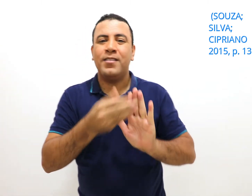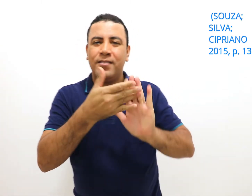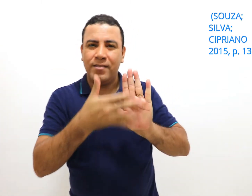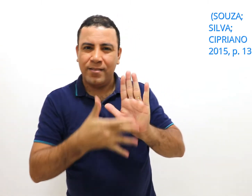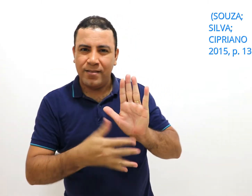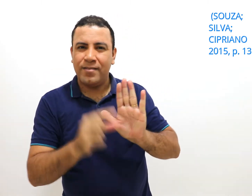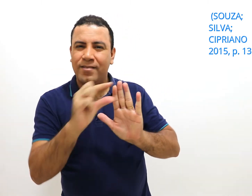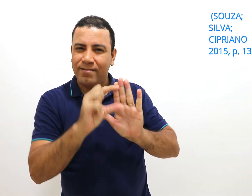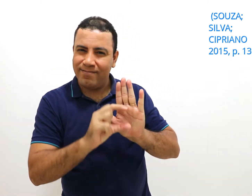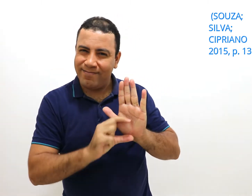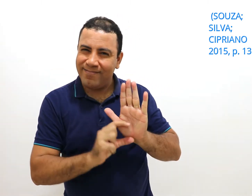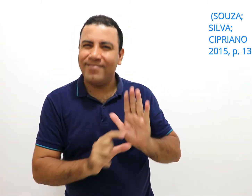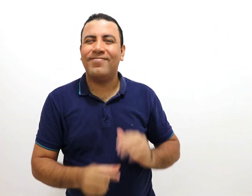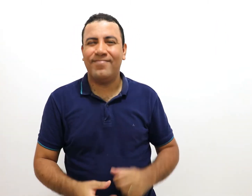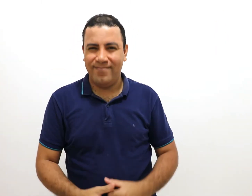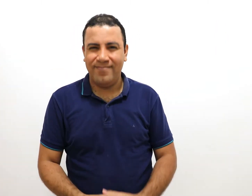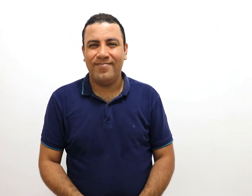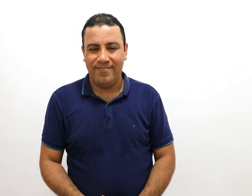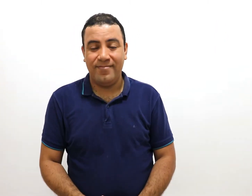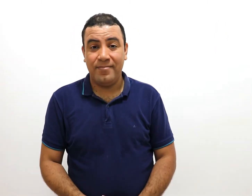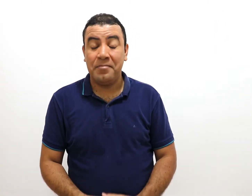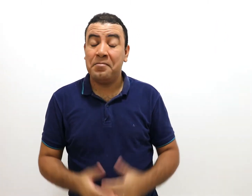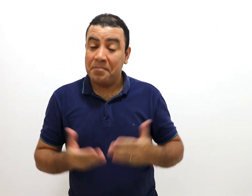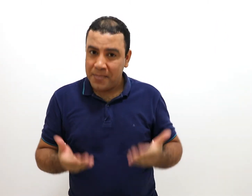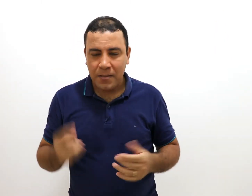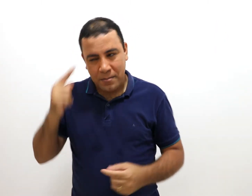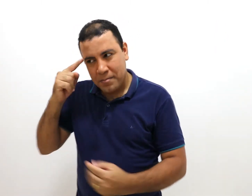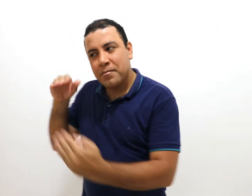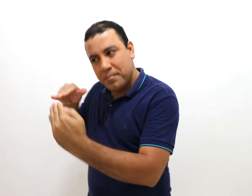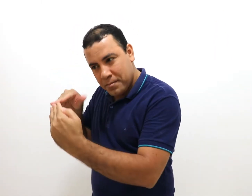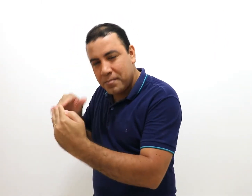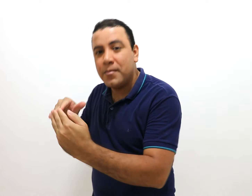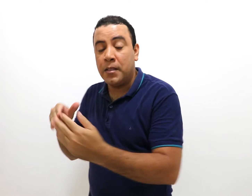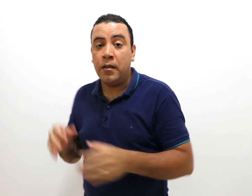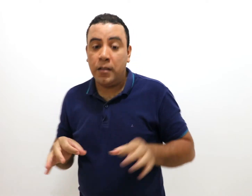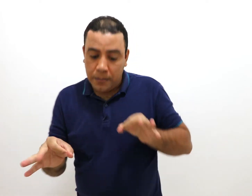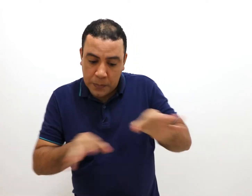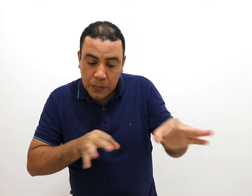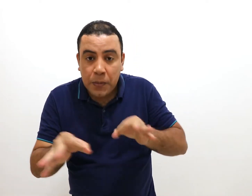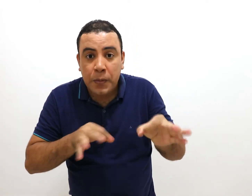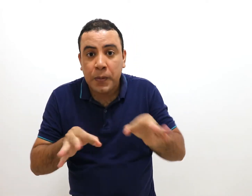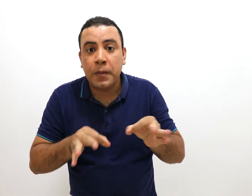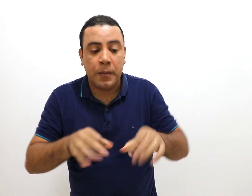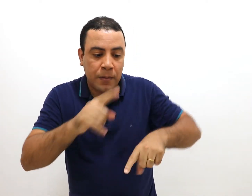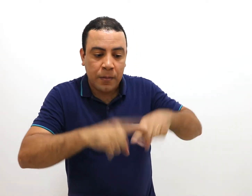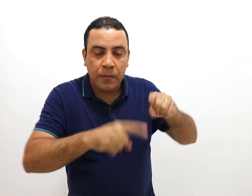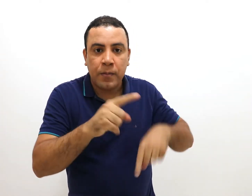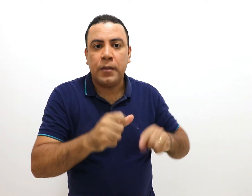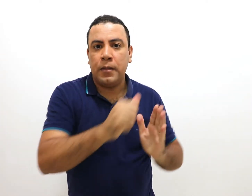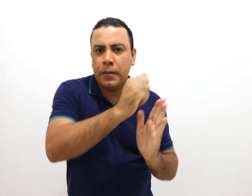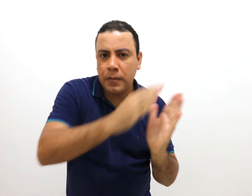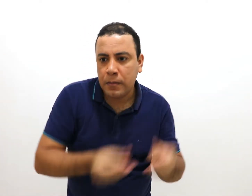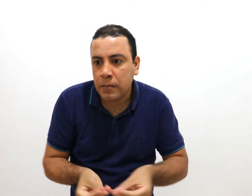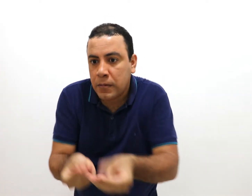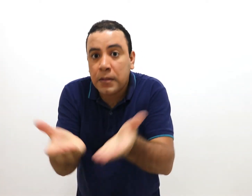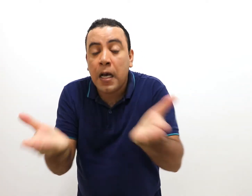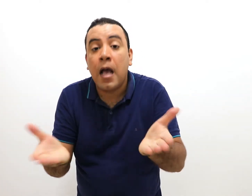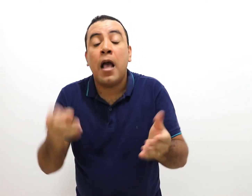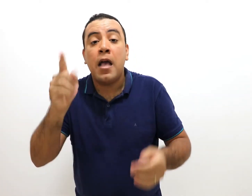Conjugado a essa concepção, buscamos oferecer insumo linguístico e multimodal, conduzindo o pensamento e a